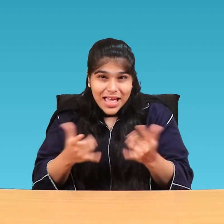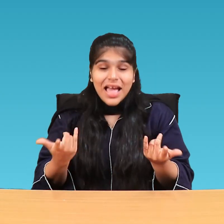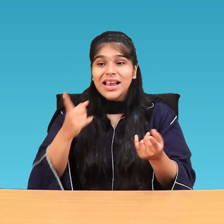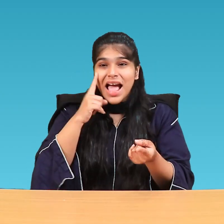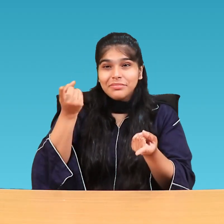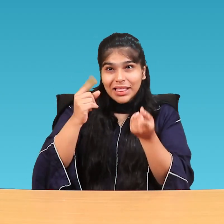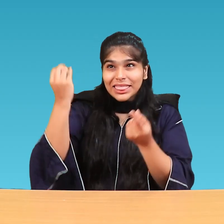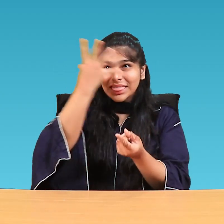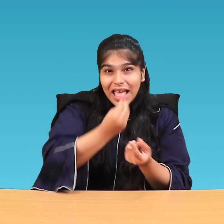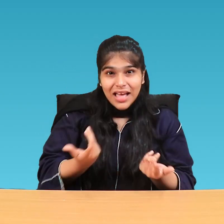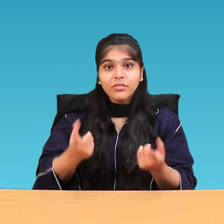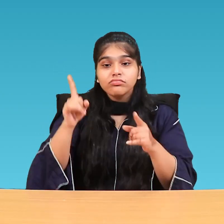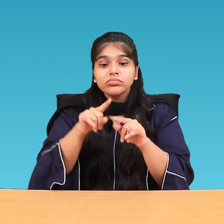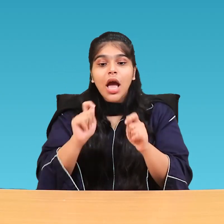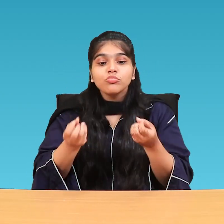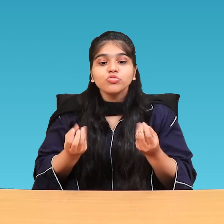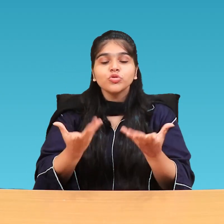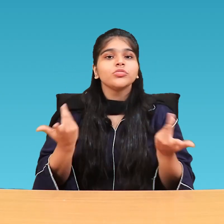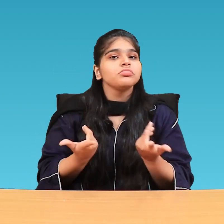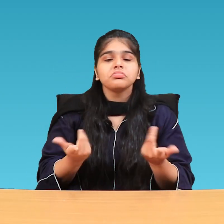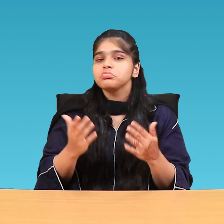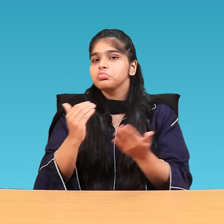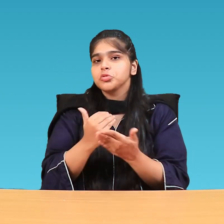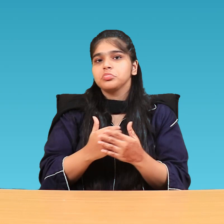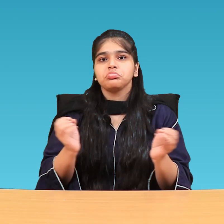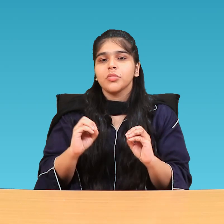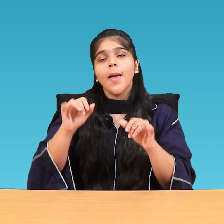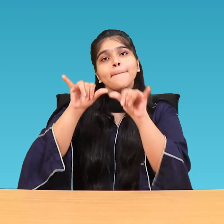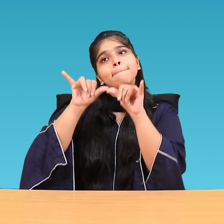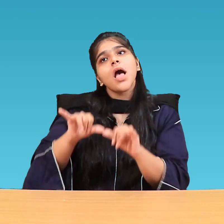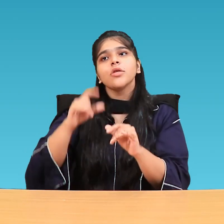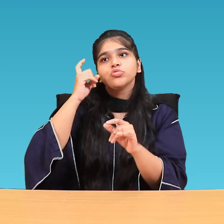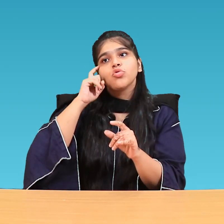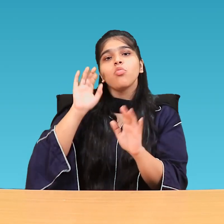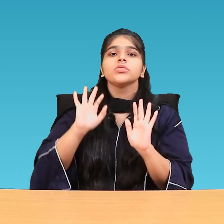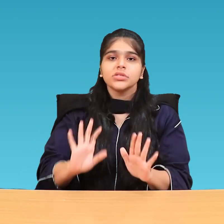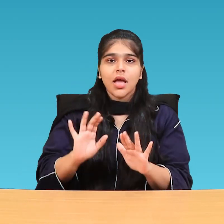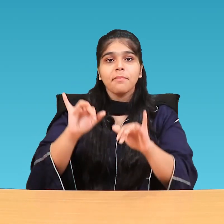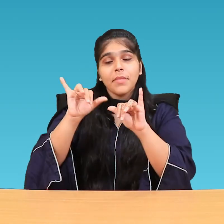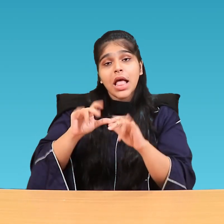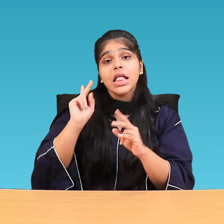یہ امپلیمنٹیشن ہوگی۔ تو دس از دا پلان کہ گورنمنٹ رول پلان کر رہی ہے کہ امپلیمنٹ کریں۔